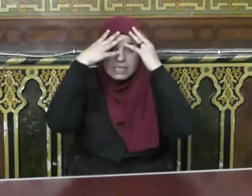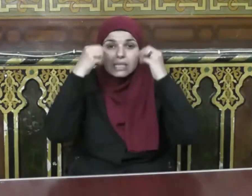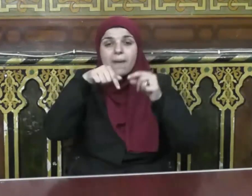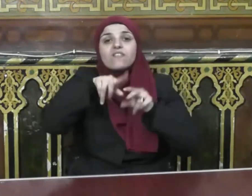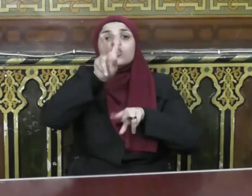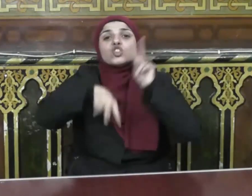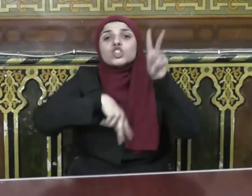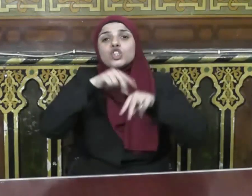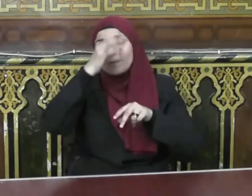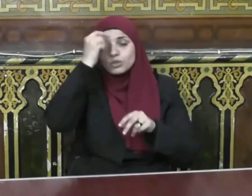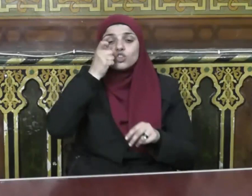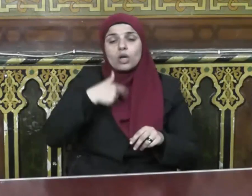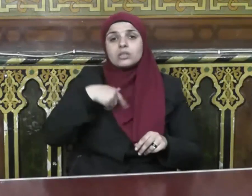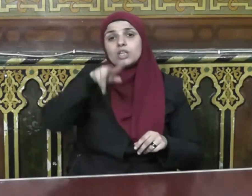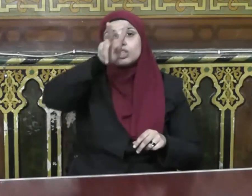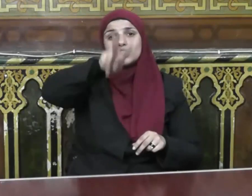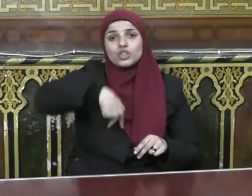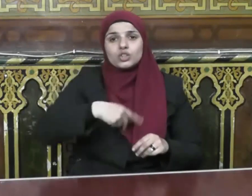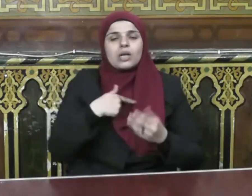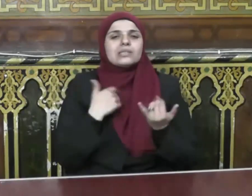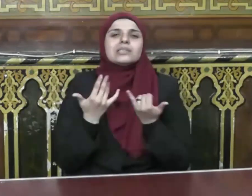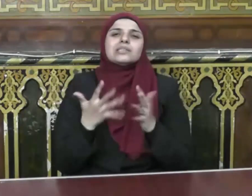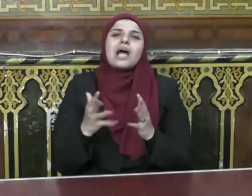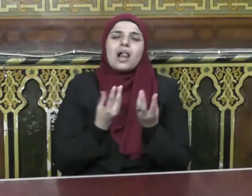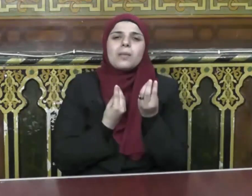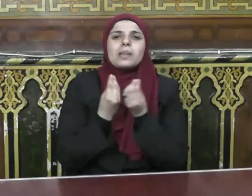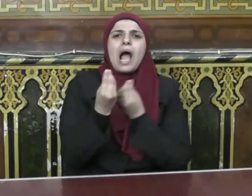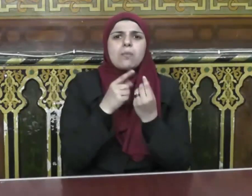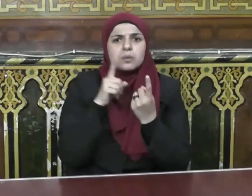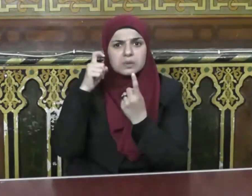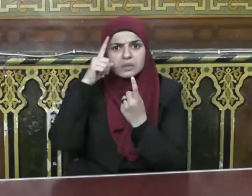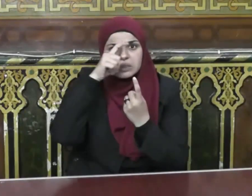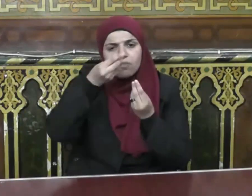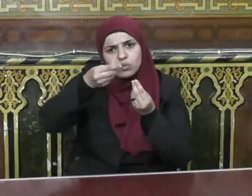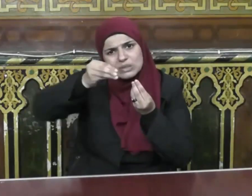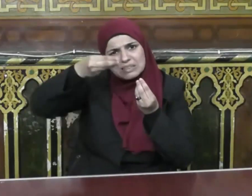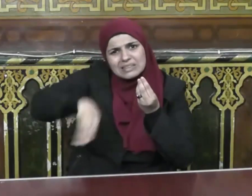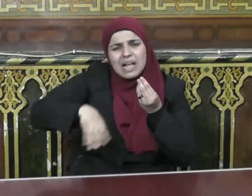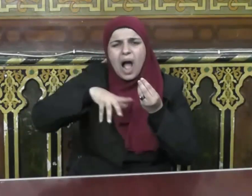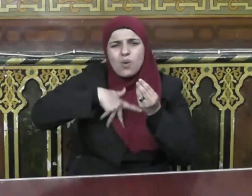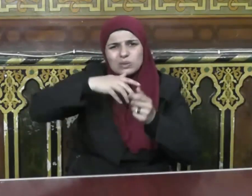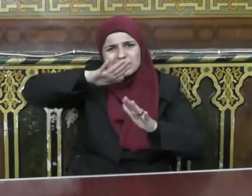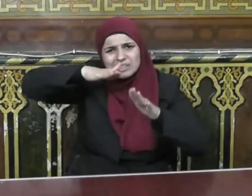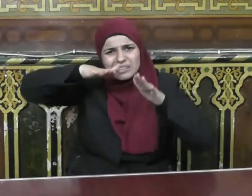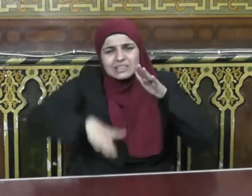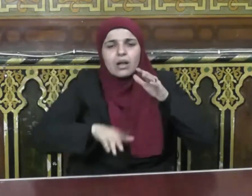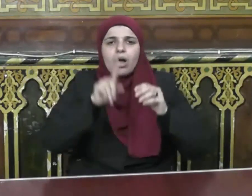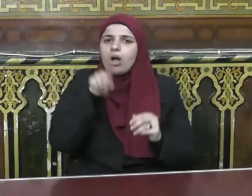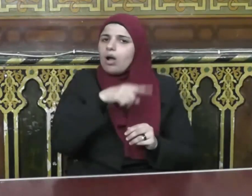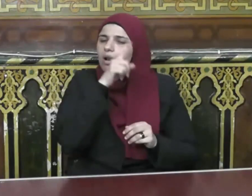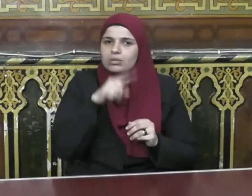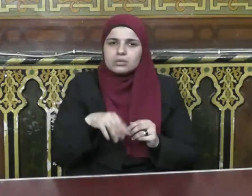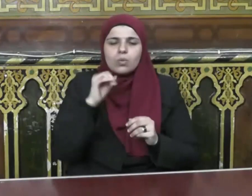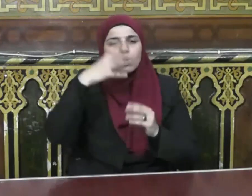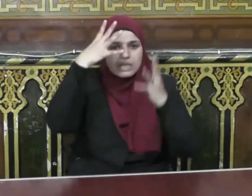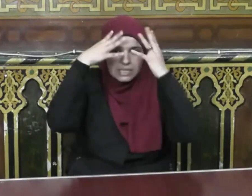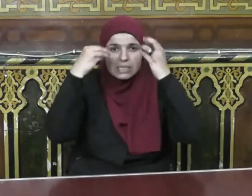يكون المشتري سهلا مع البائع فلا يبخس الناس أشياءهم. والسماحة في